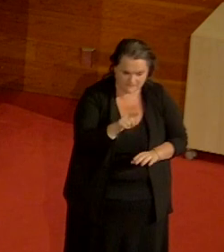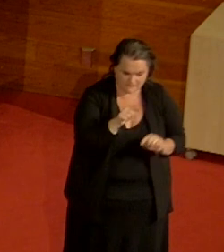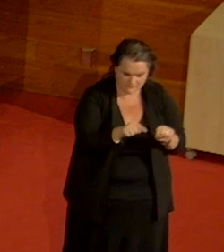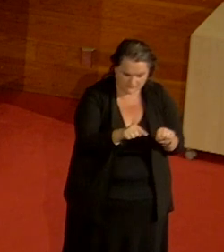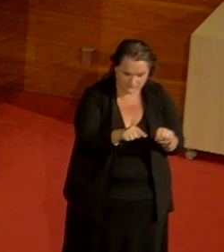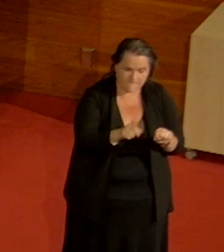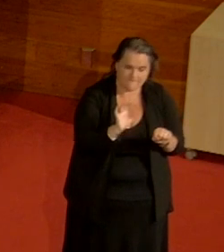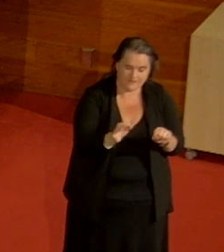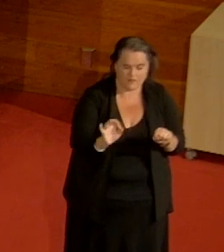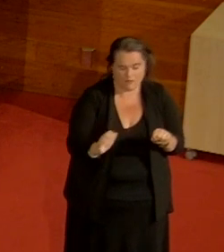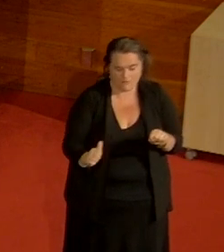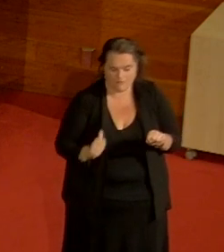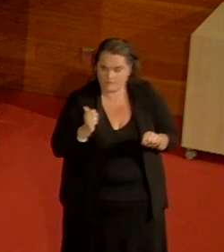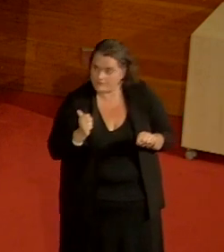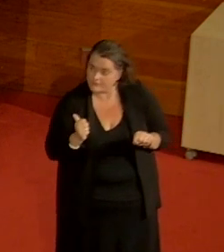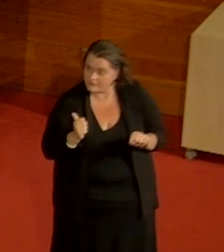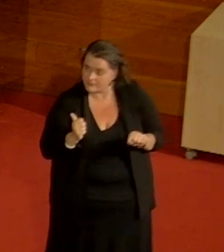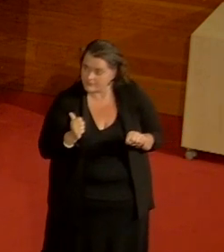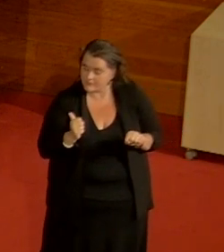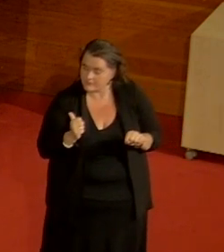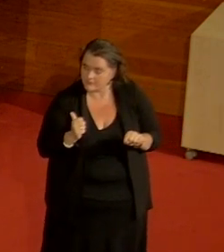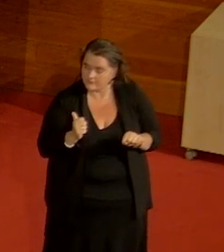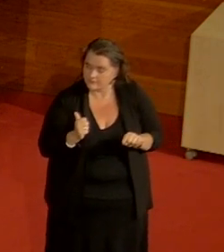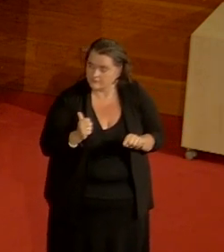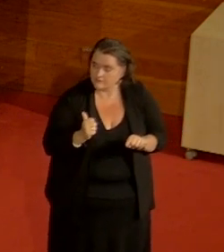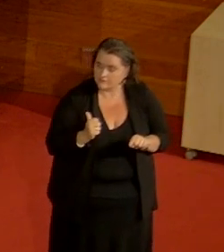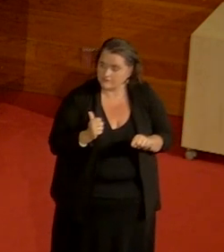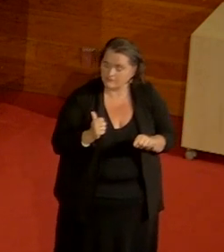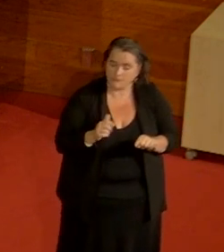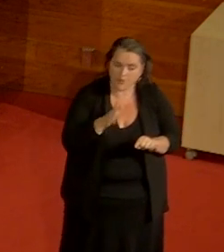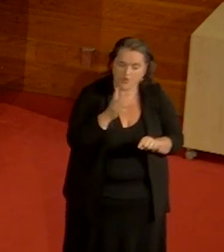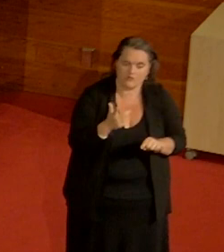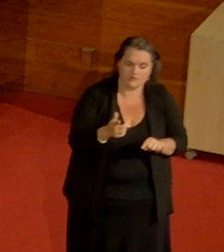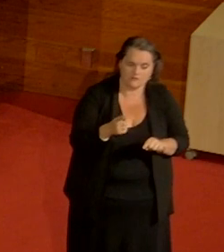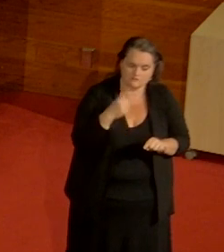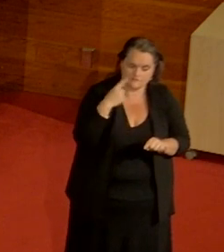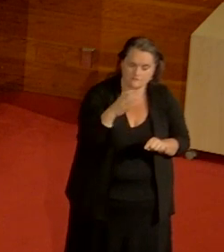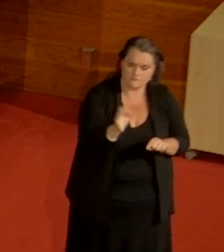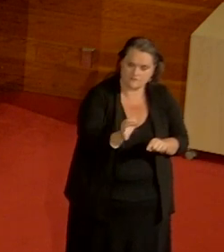ficción o si lo que estamos viendo Es algo que está contrastado y que está